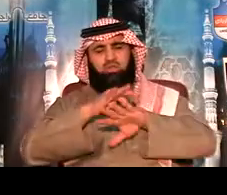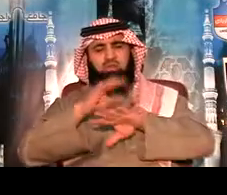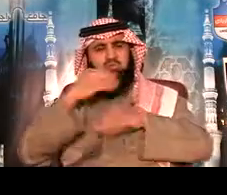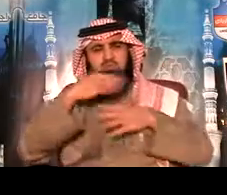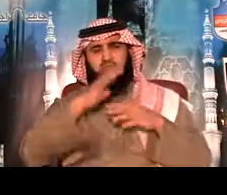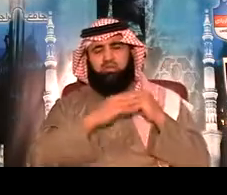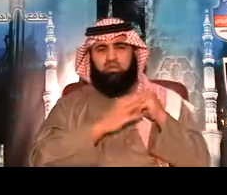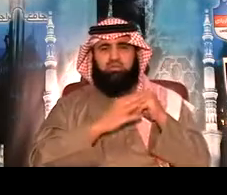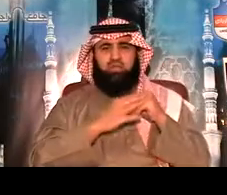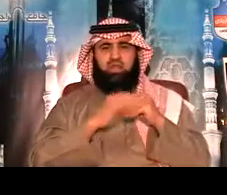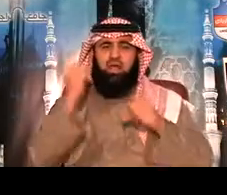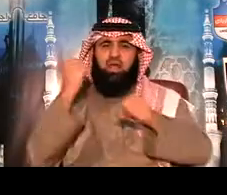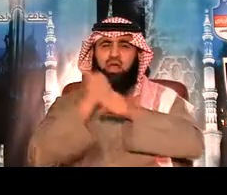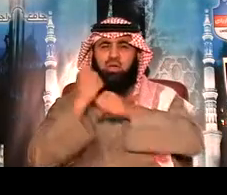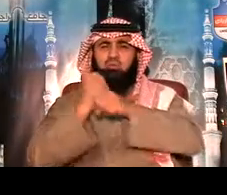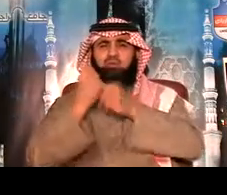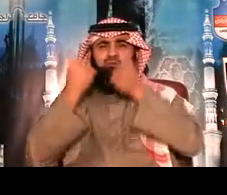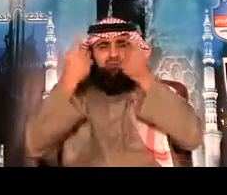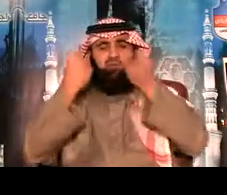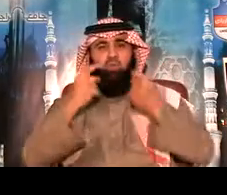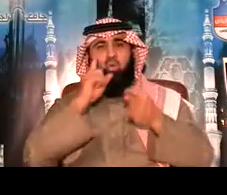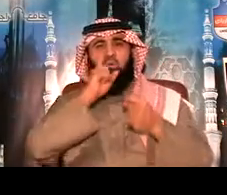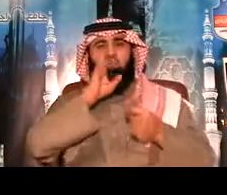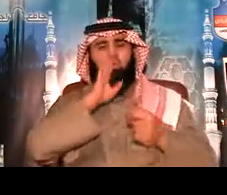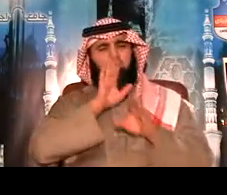تظهر أعمالك الصالحة من بر بوالديك،